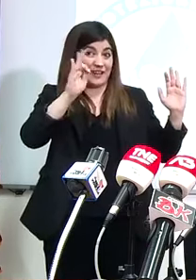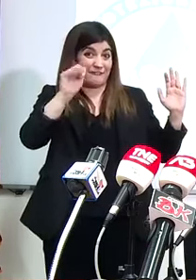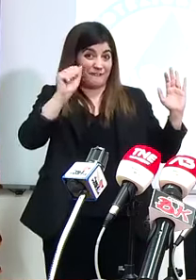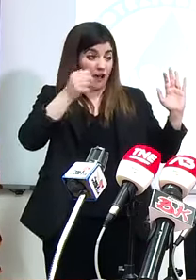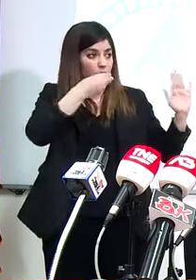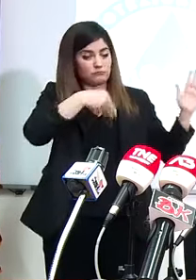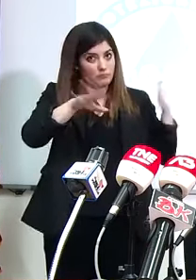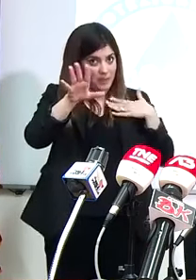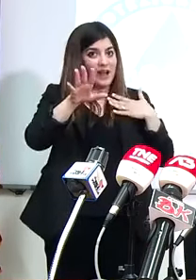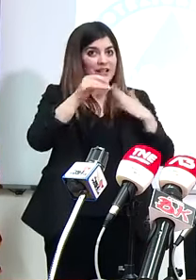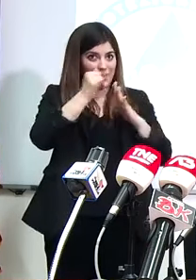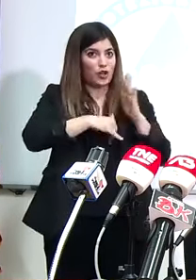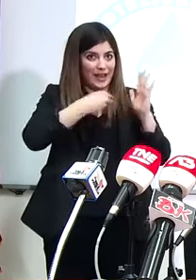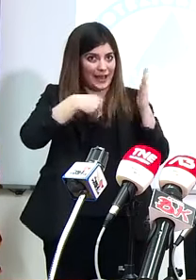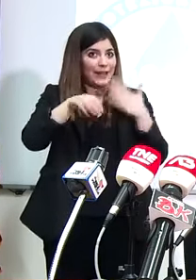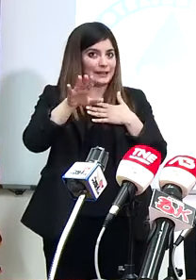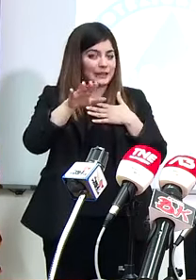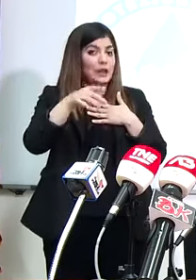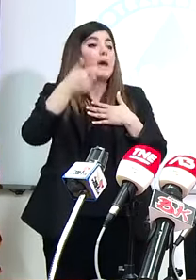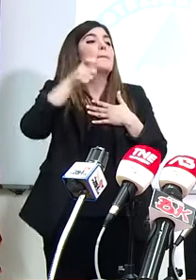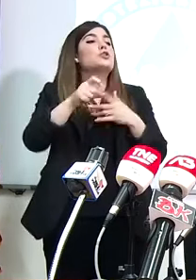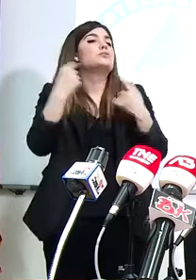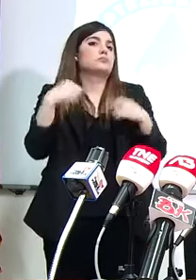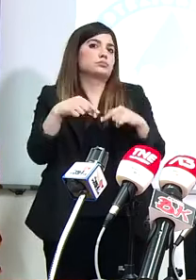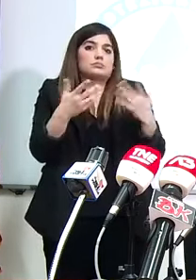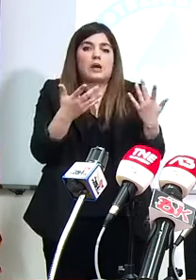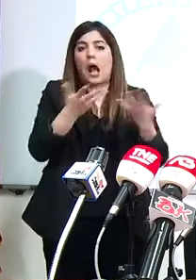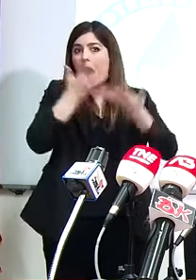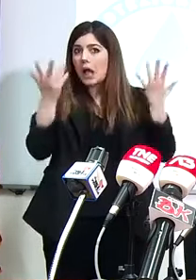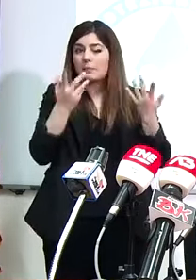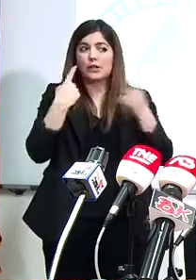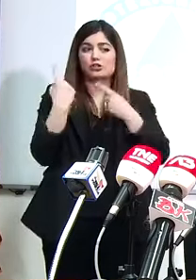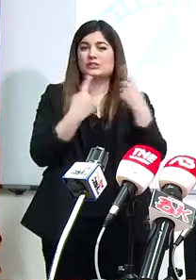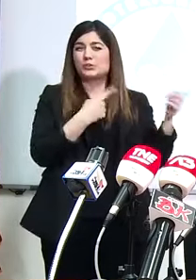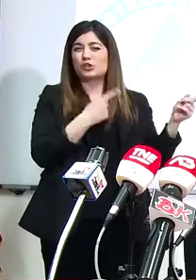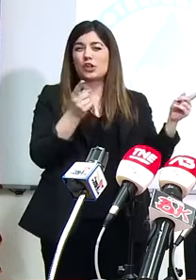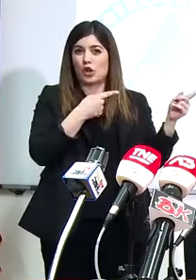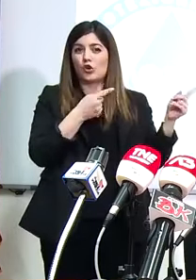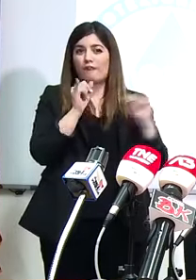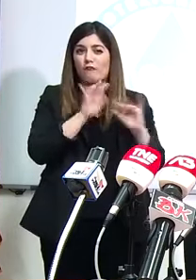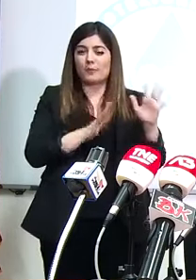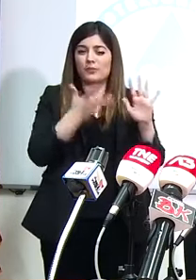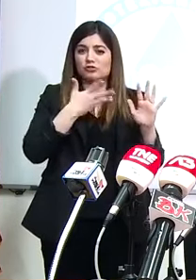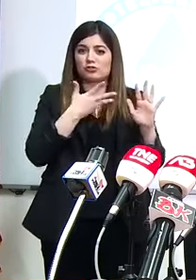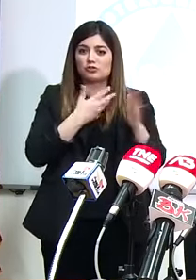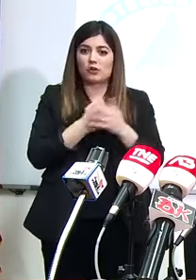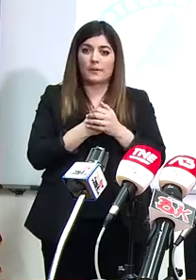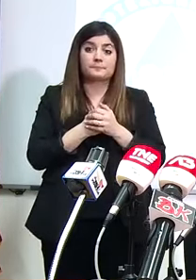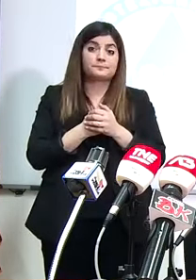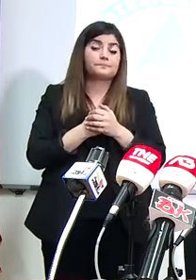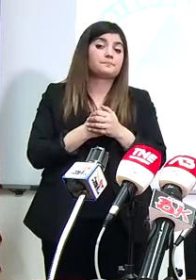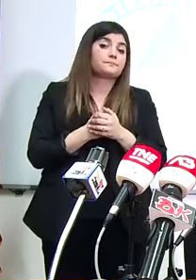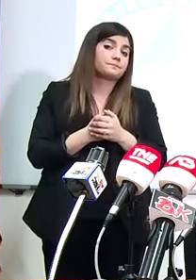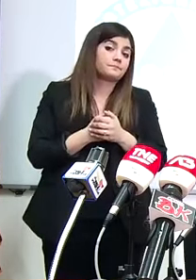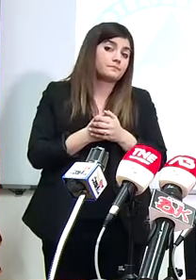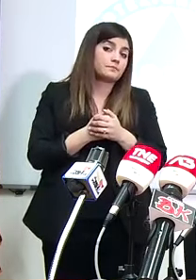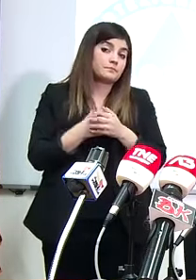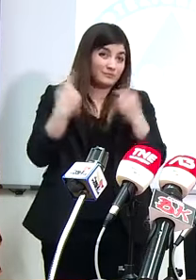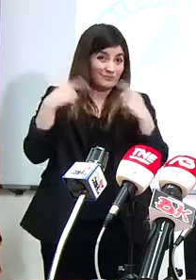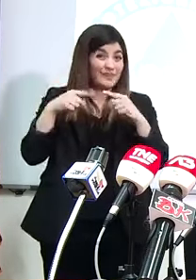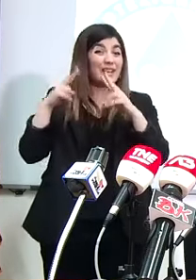votare che avessero contezza di quello che stava succedendo e l'incontro di oggi invece che a questo legame parte da appunto da perugia